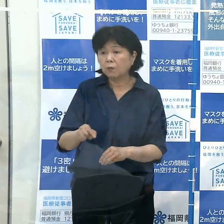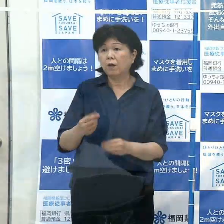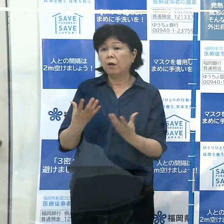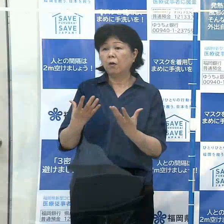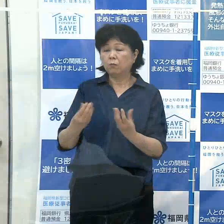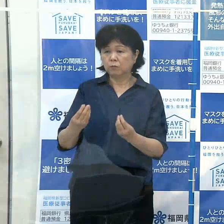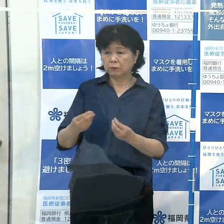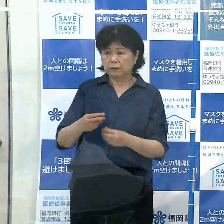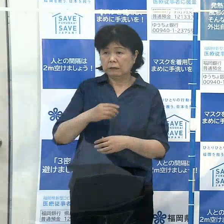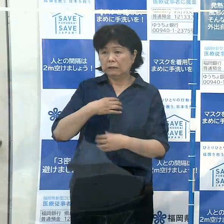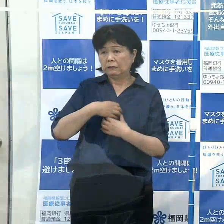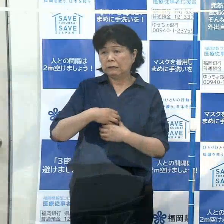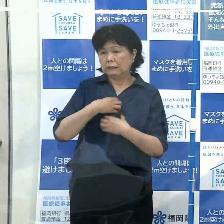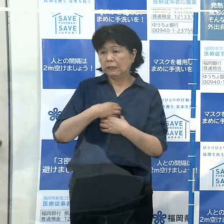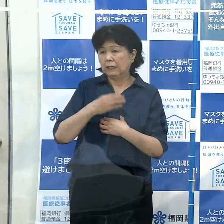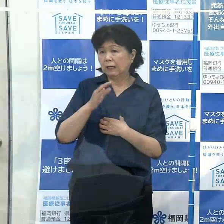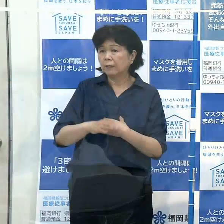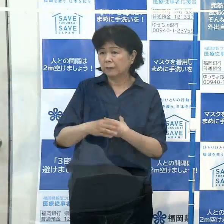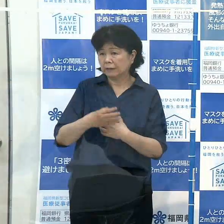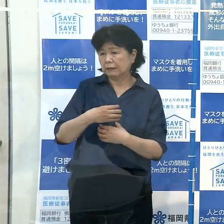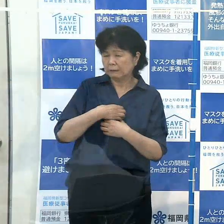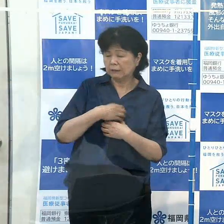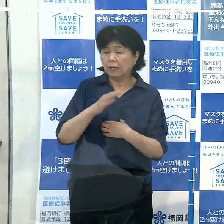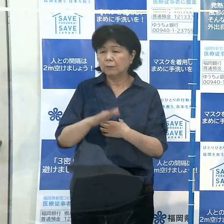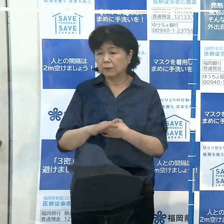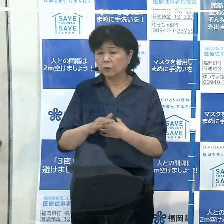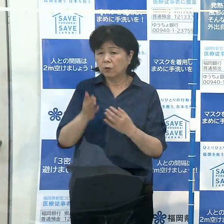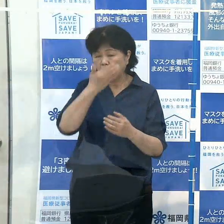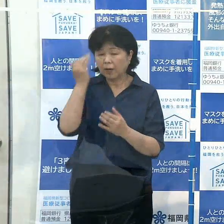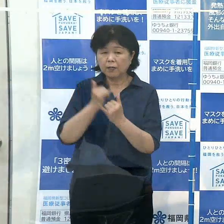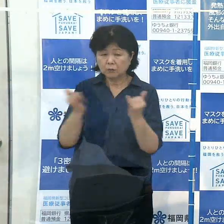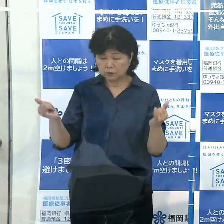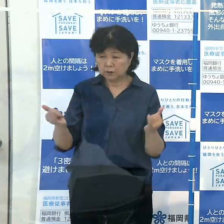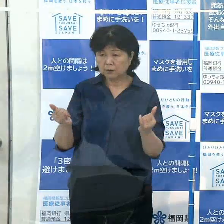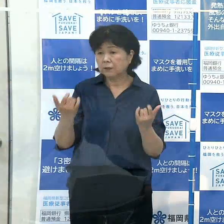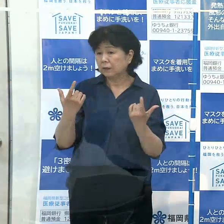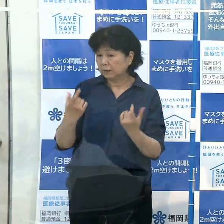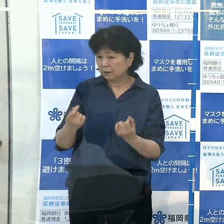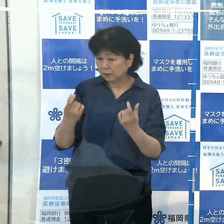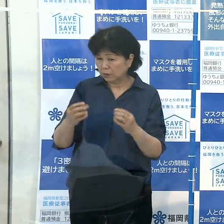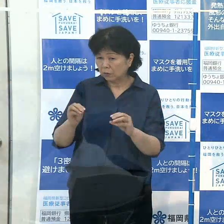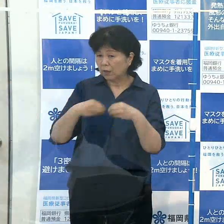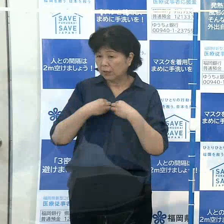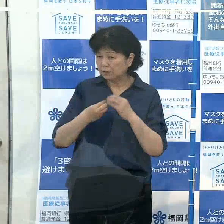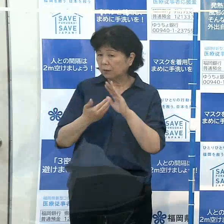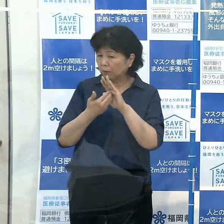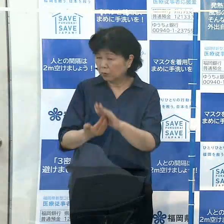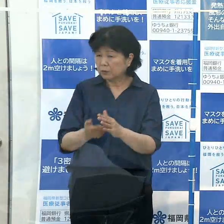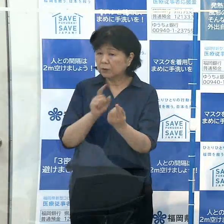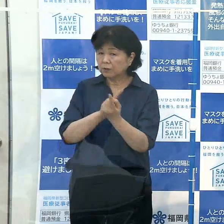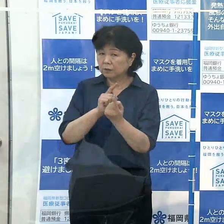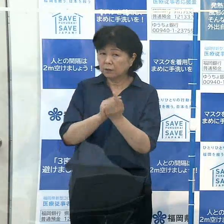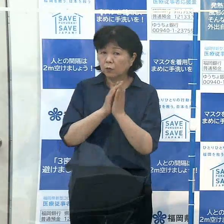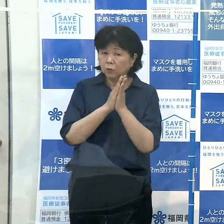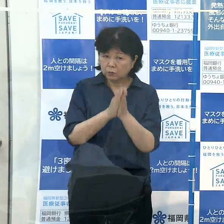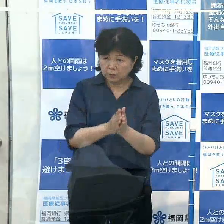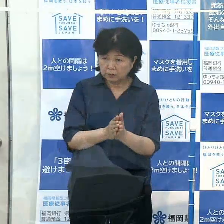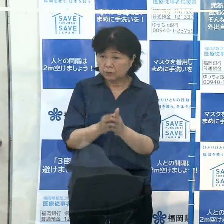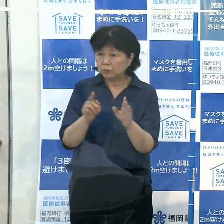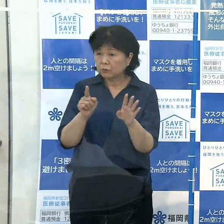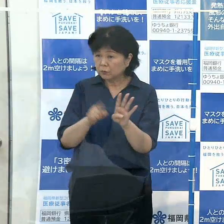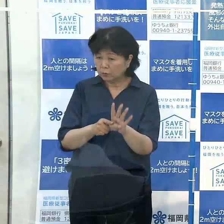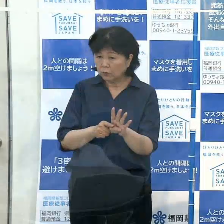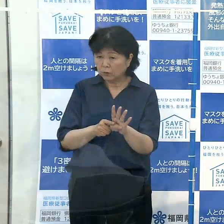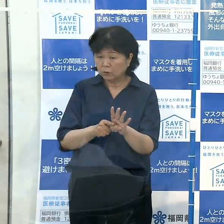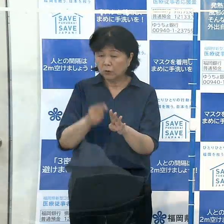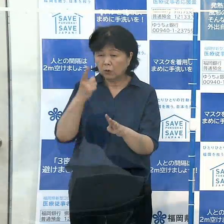、そこのところは若い方に対して直接いろいろ感染防止対策をお願いすると同時に、陽